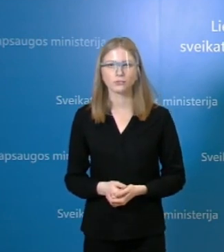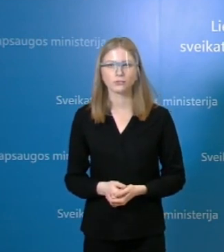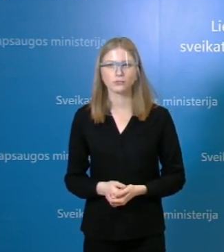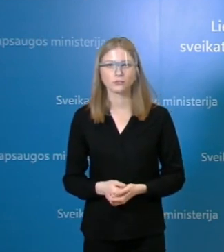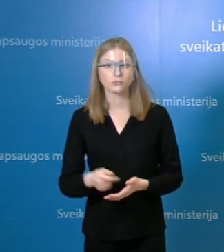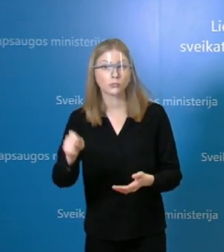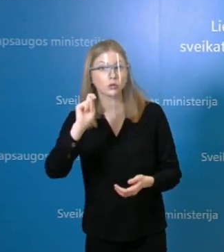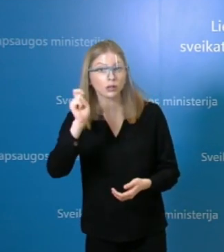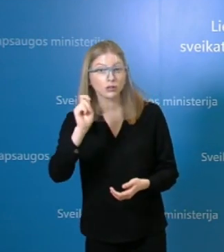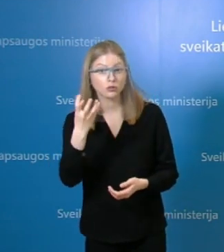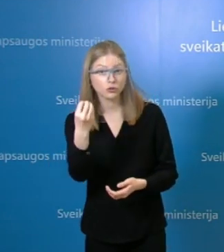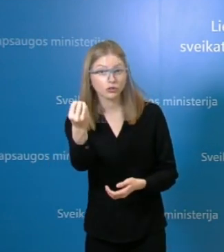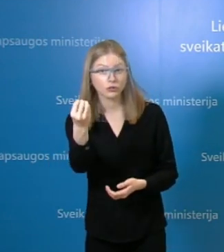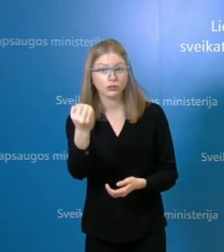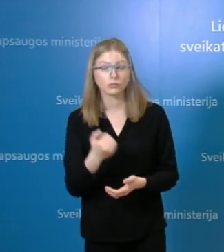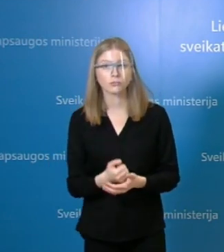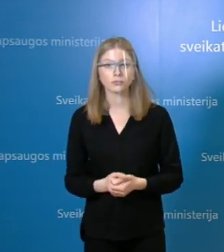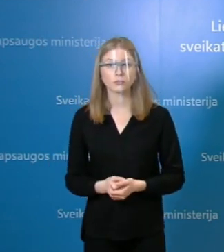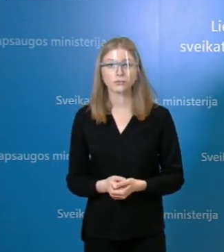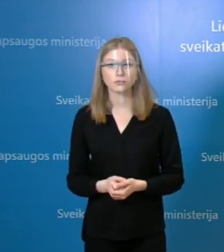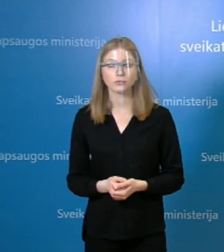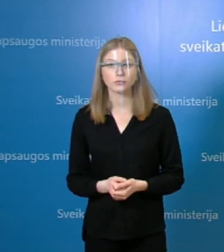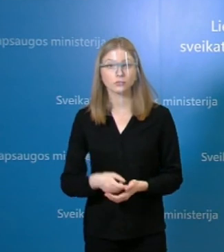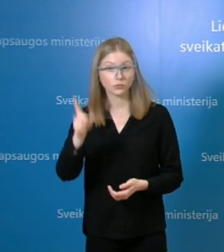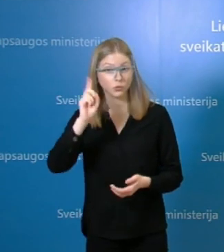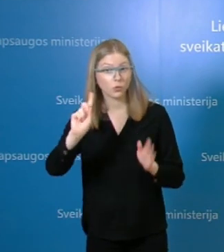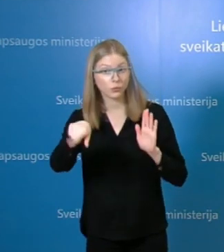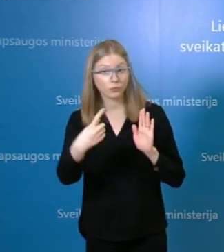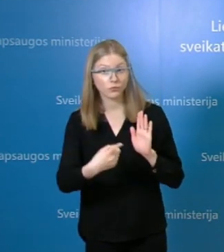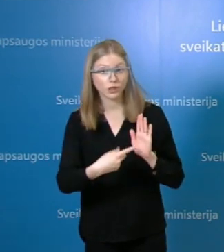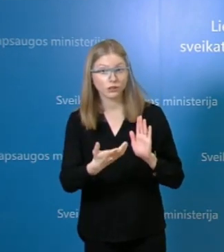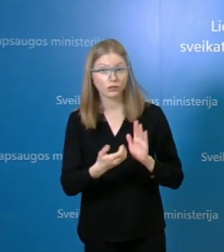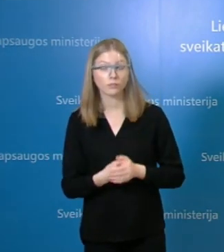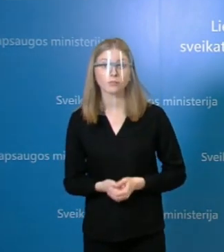Dar būtų klausimas, Stasy, ar klausimų?